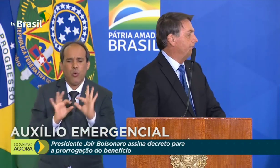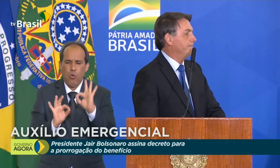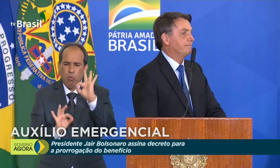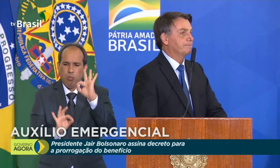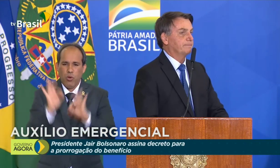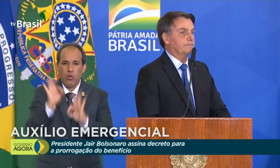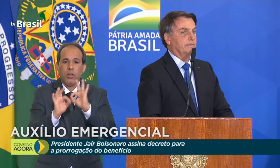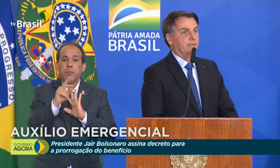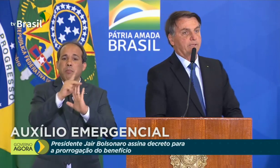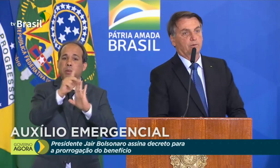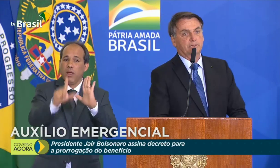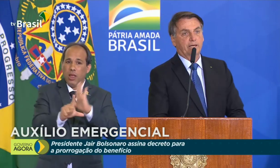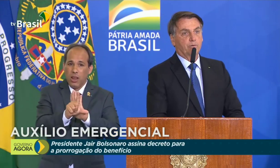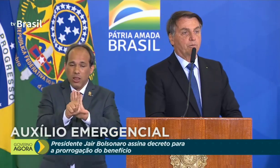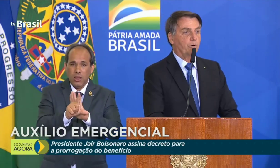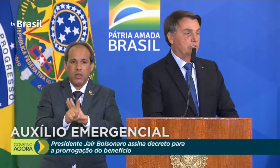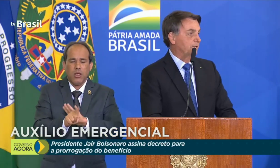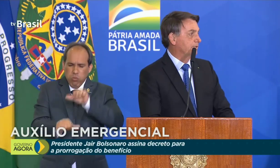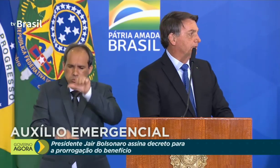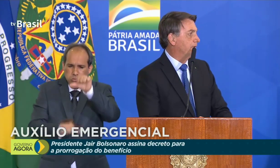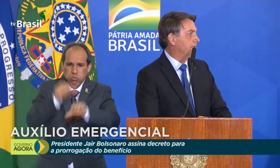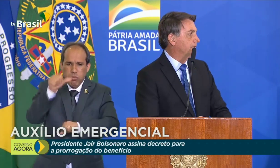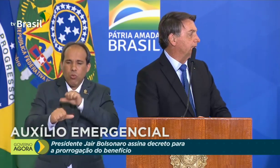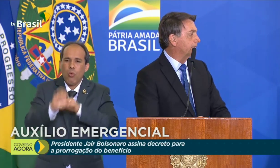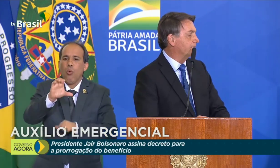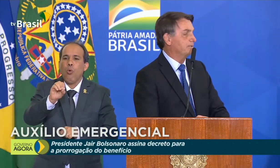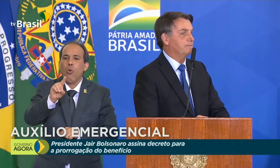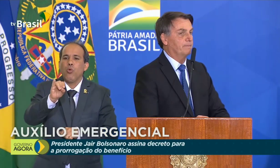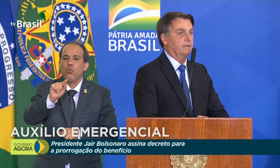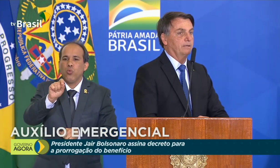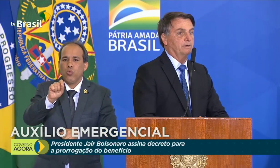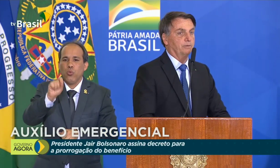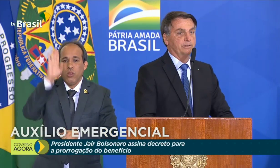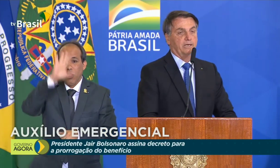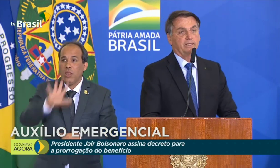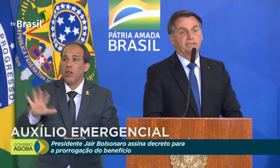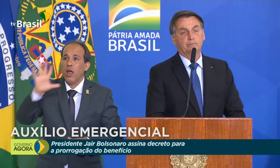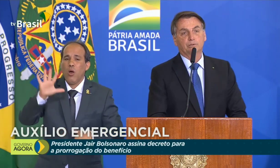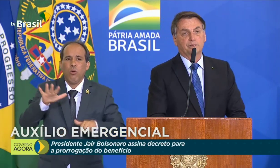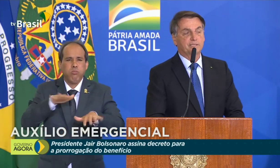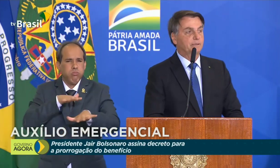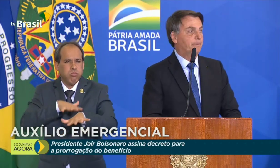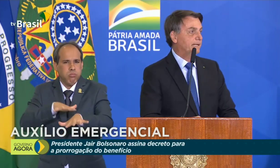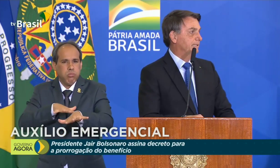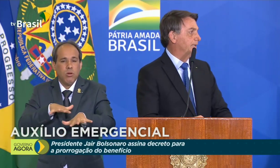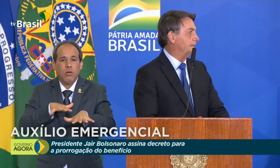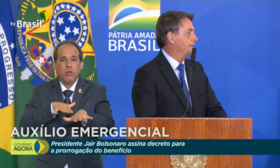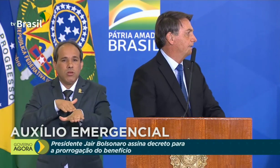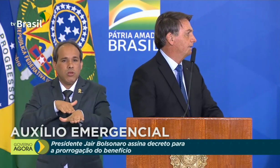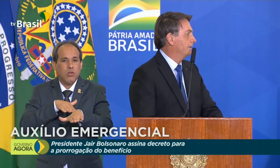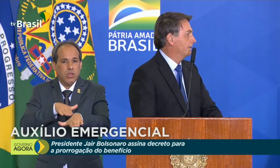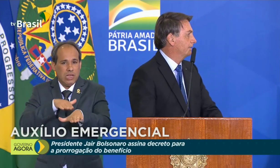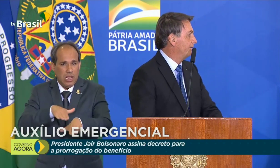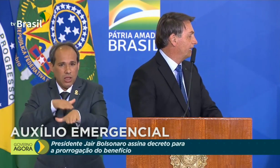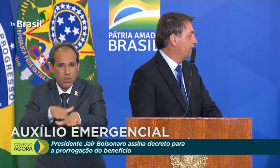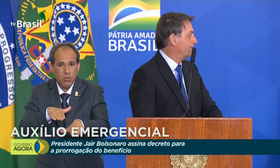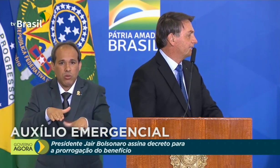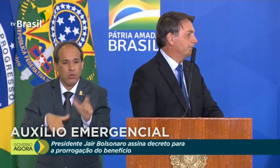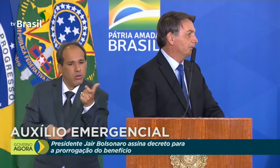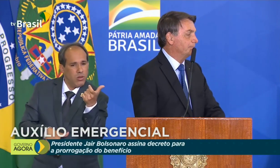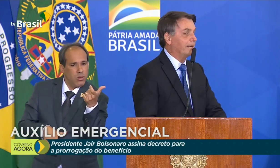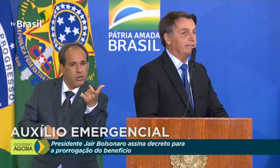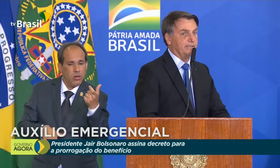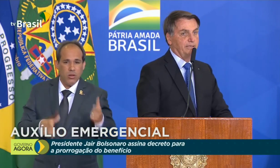projeto de lei que altera o Código Nacional de Trânsito, onde a carteira de motorista passa da